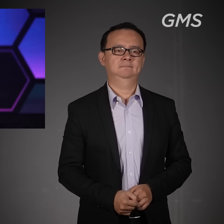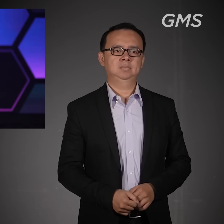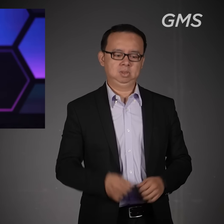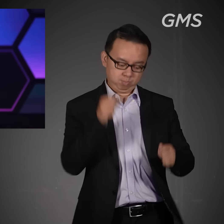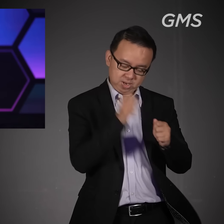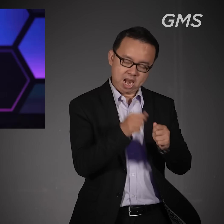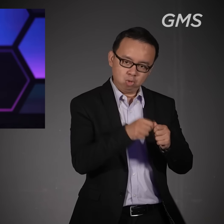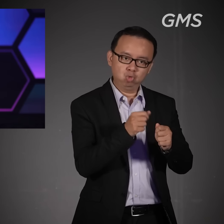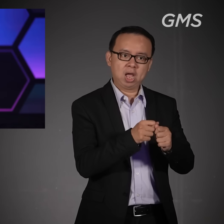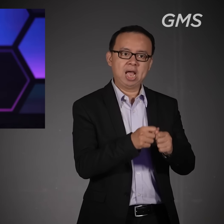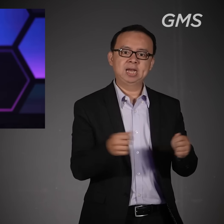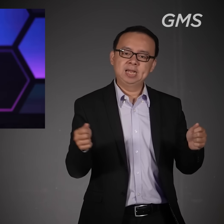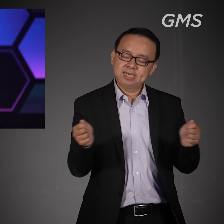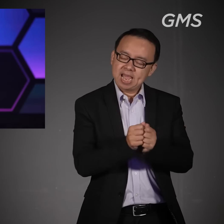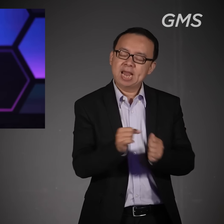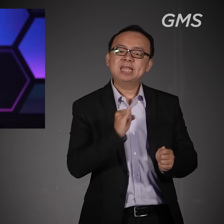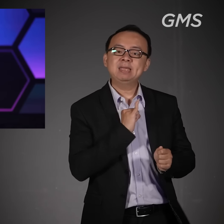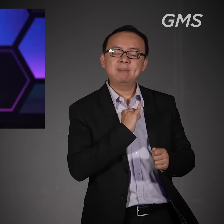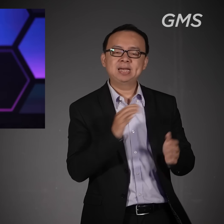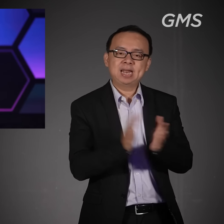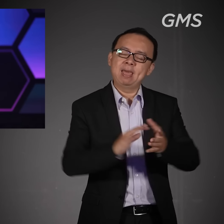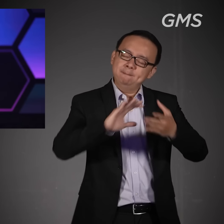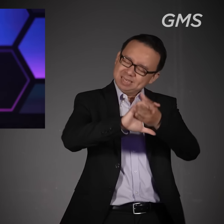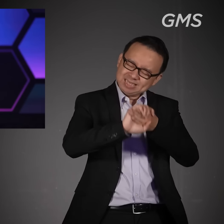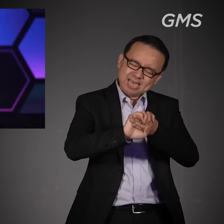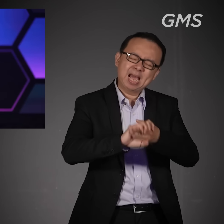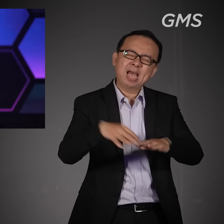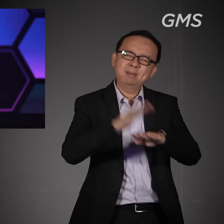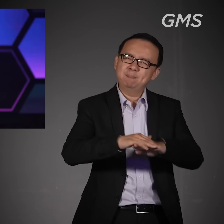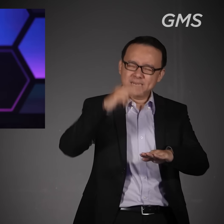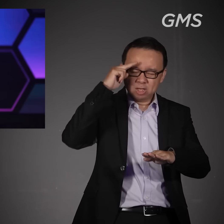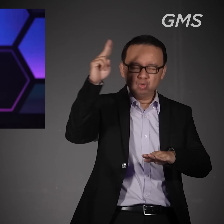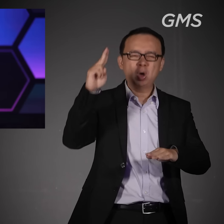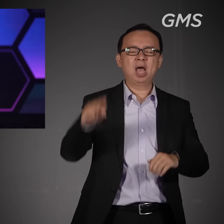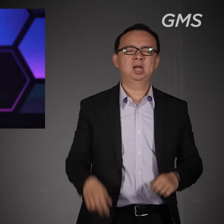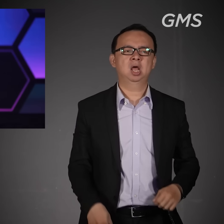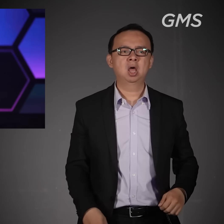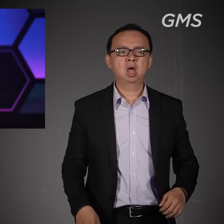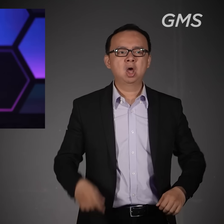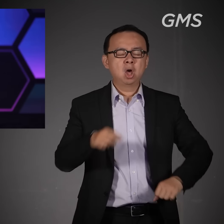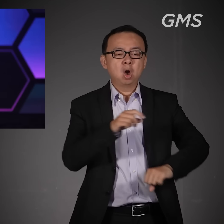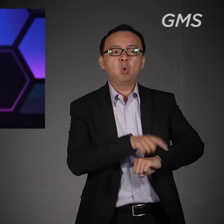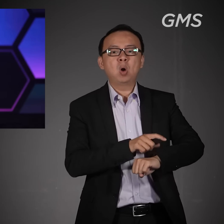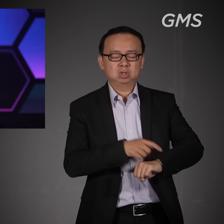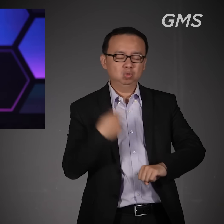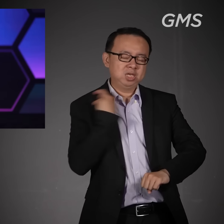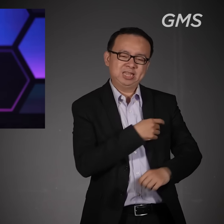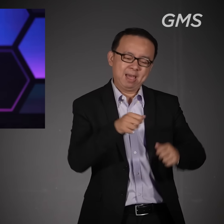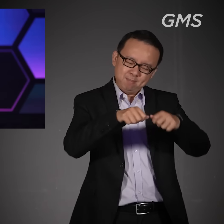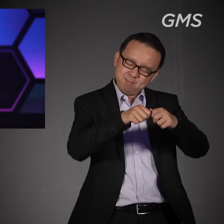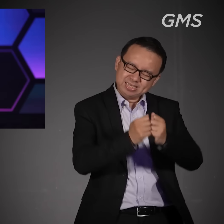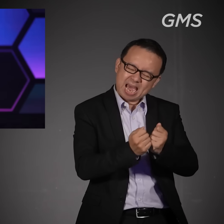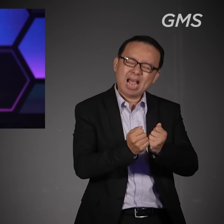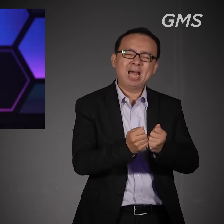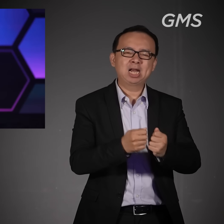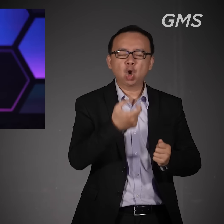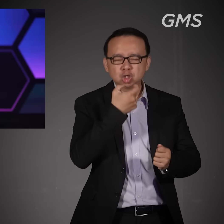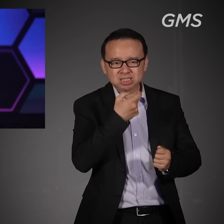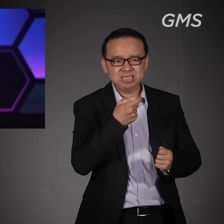manusia. Percayakan kepada Tuhan. Ketika kita pecahkan roti, percayakan tangan tidak terlihat, tangan berlubang paku itu